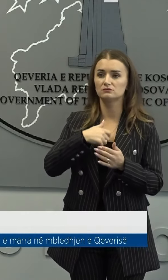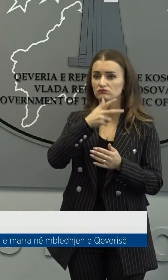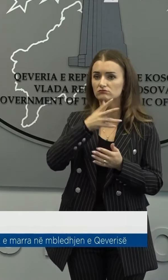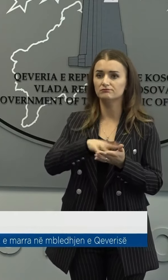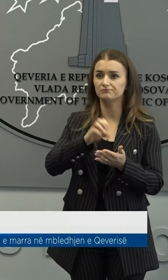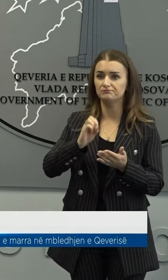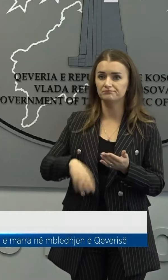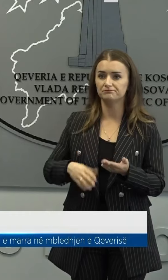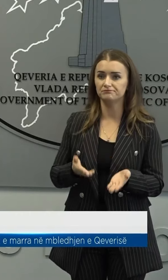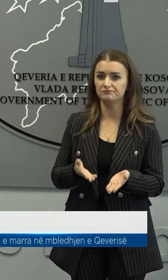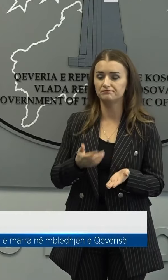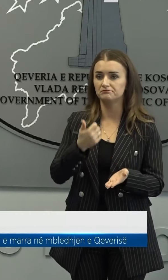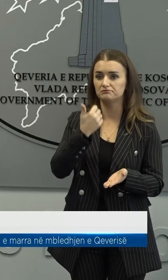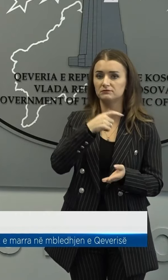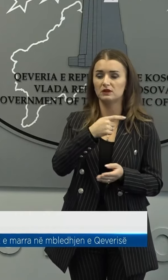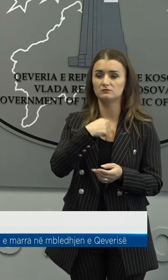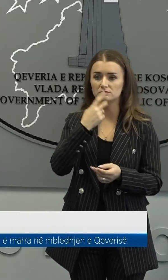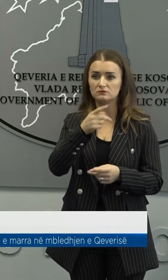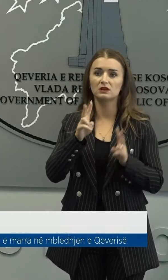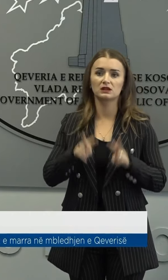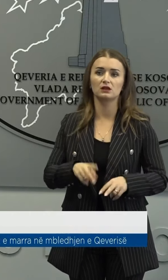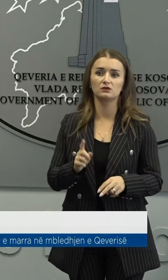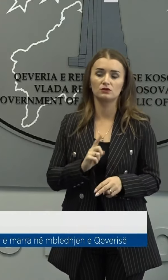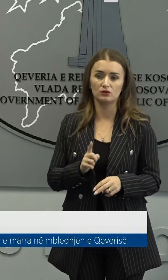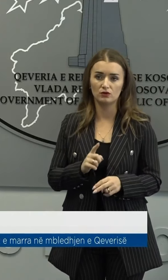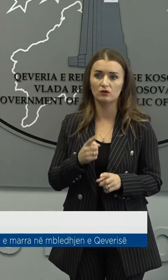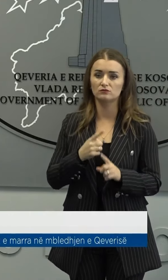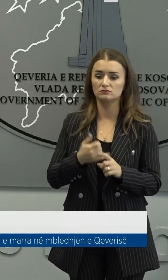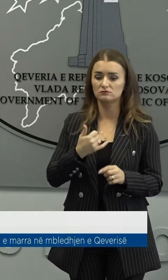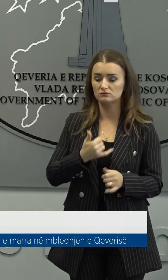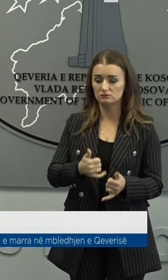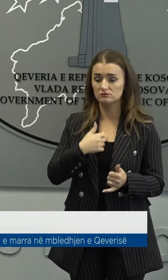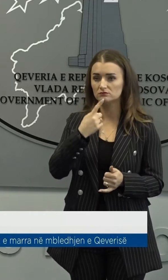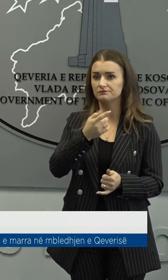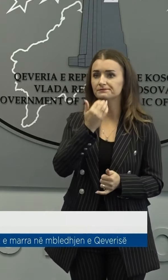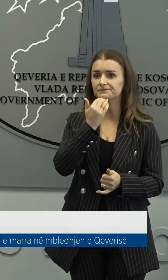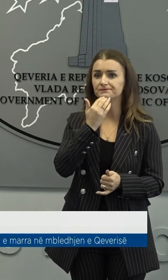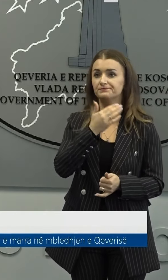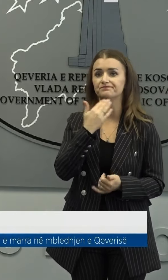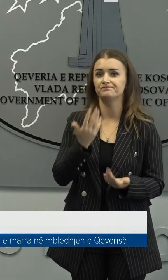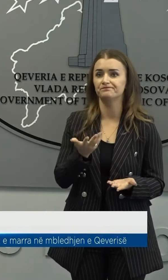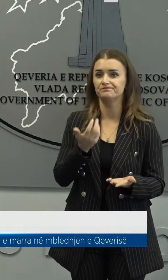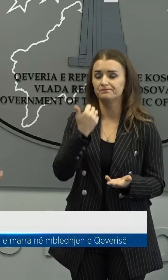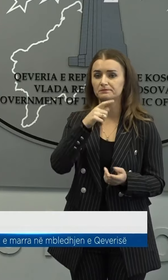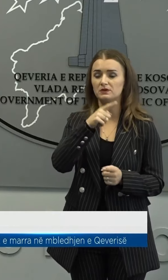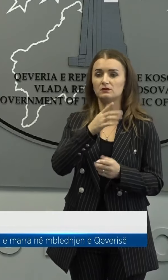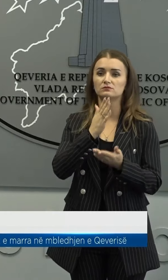Ato masa nuk kanë qenë të drejta asnjëherë, tash janë bërë dhe absurde, për shkak se dhe vetë përfaqësuesi i lartë i Bashkimit